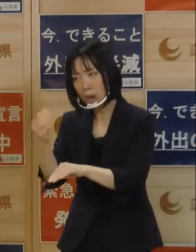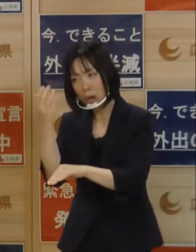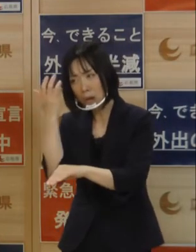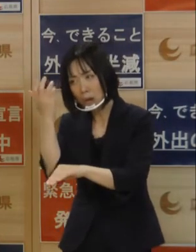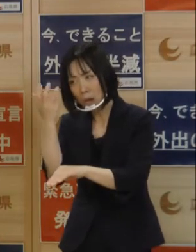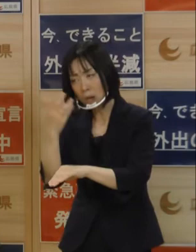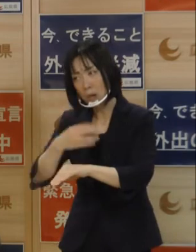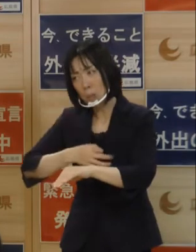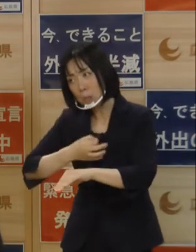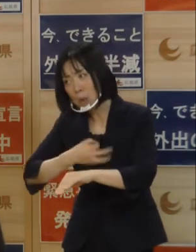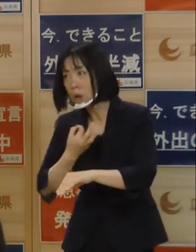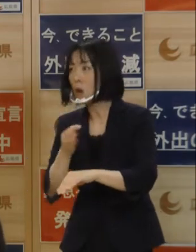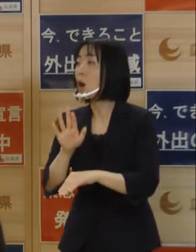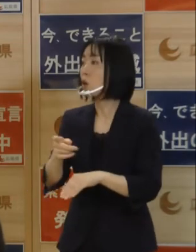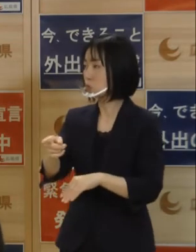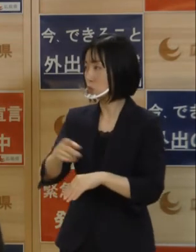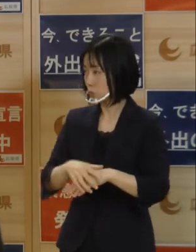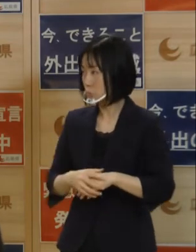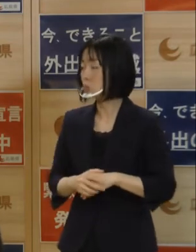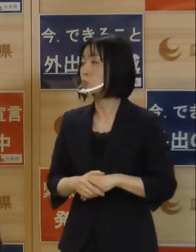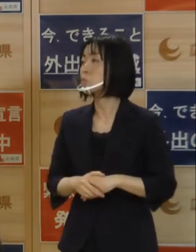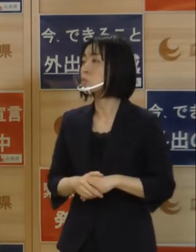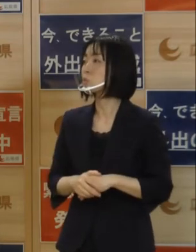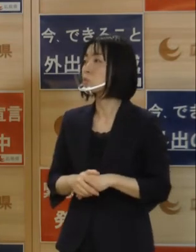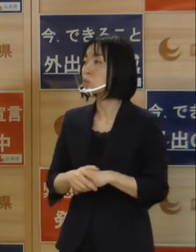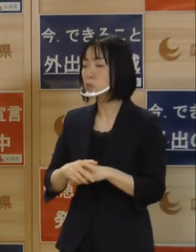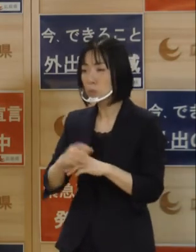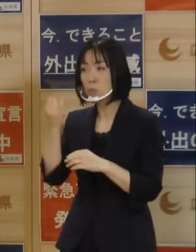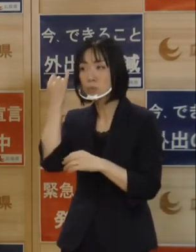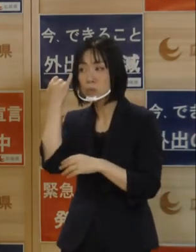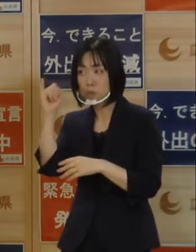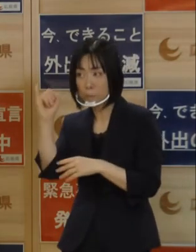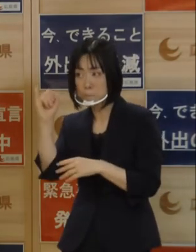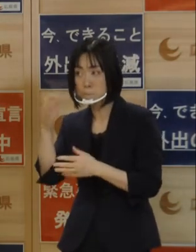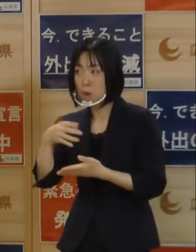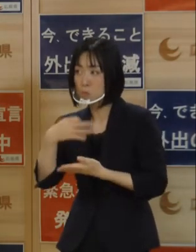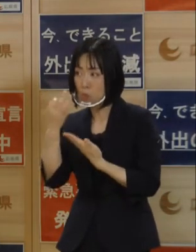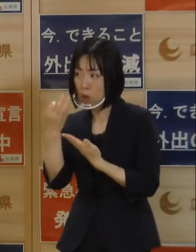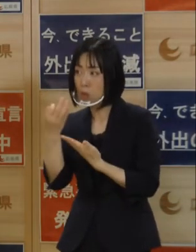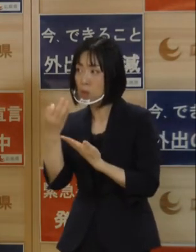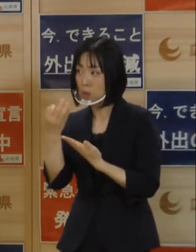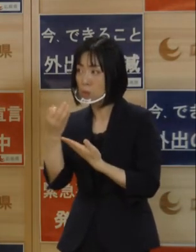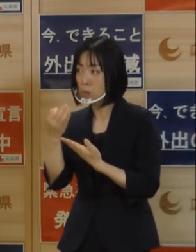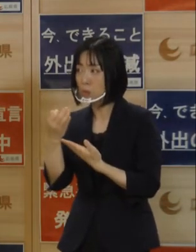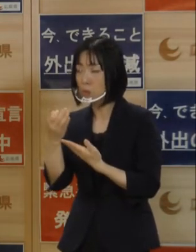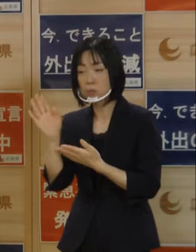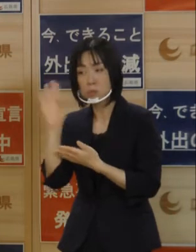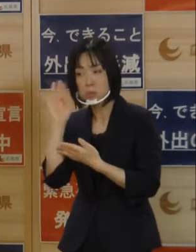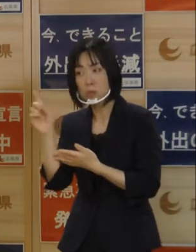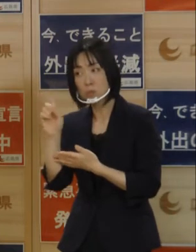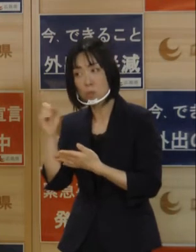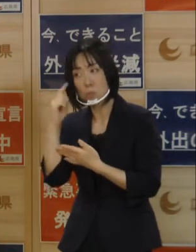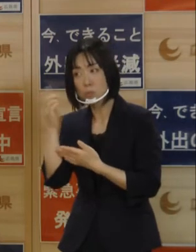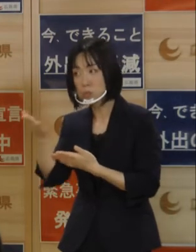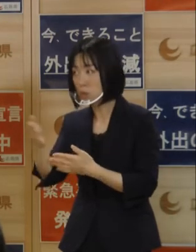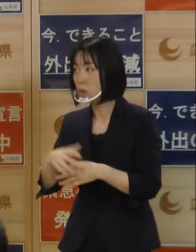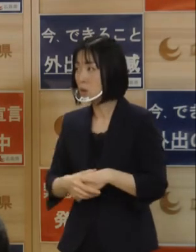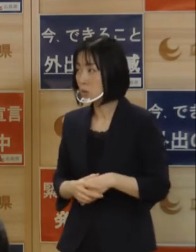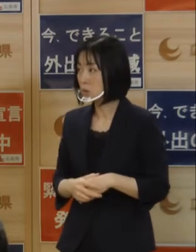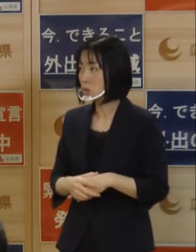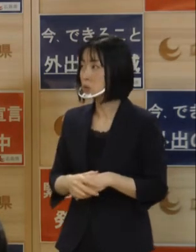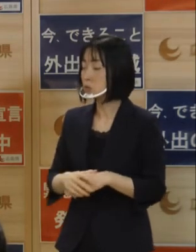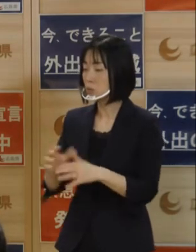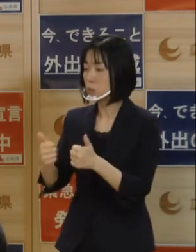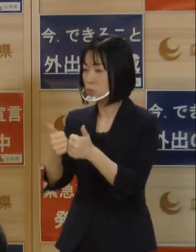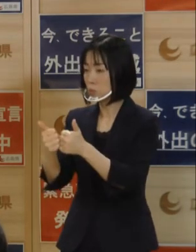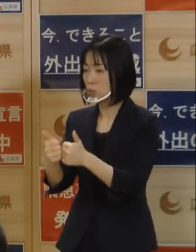は事実でして、そういった声をどのように受け止めるか、まあ、あるいはその今回 その検討の場に検討してそういう